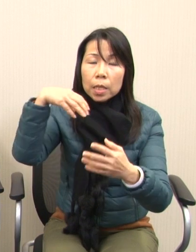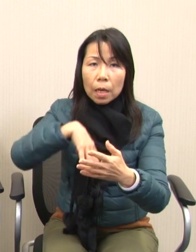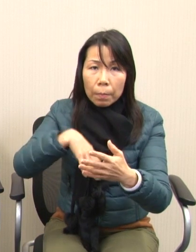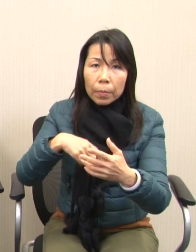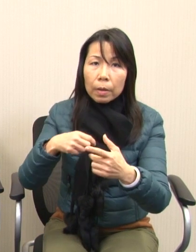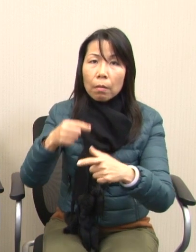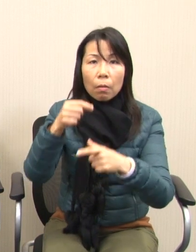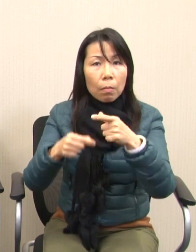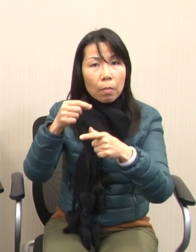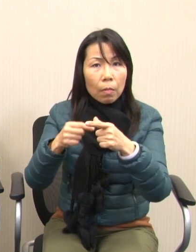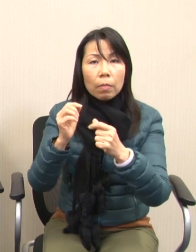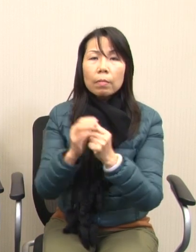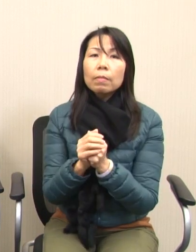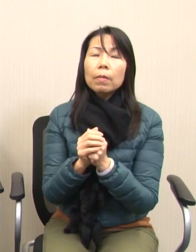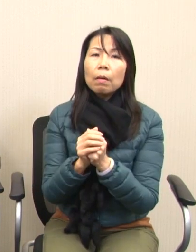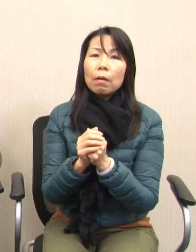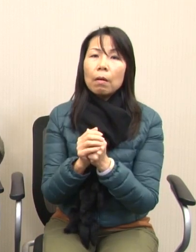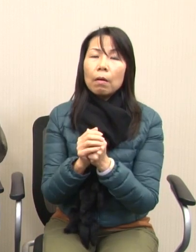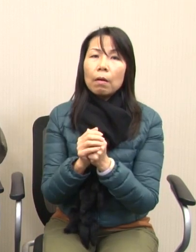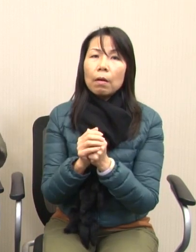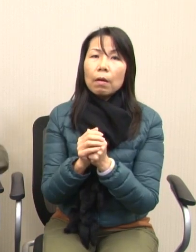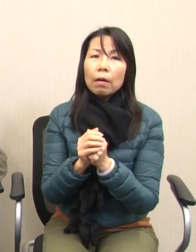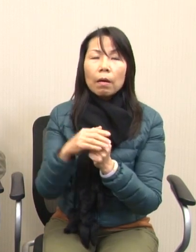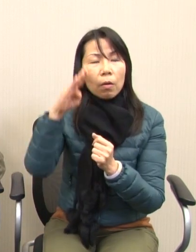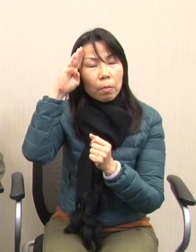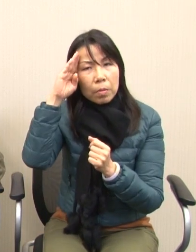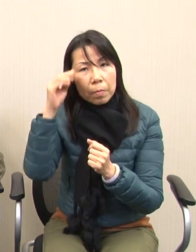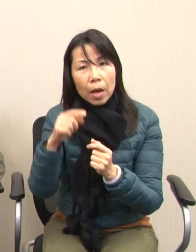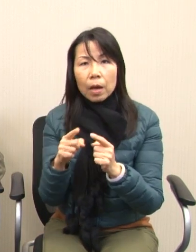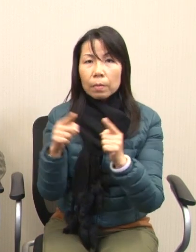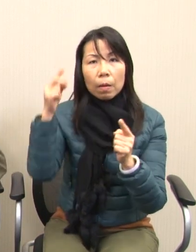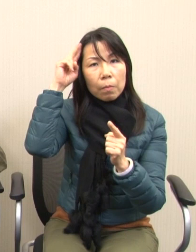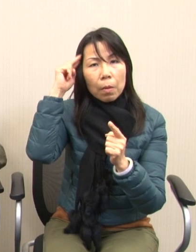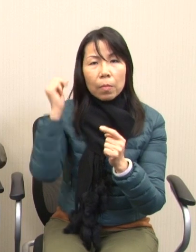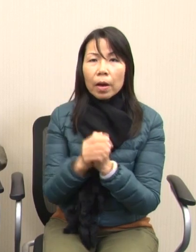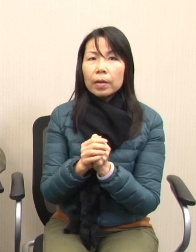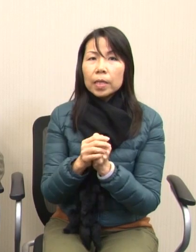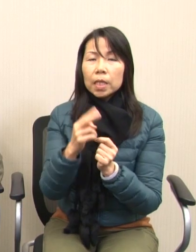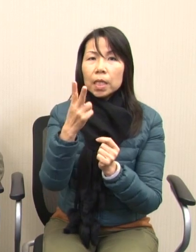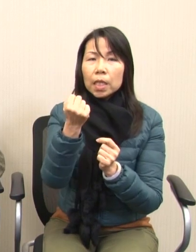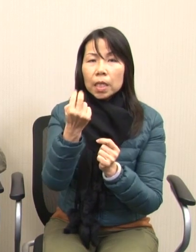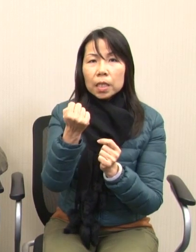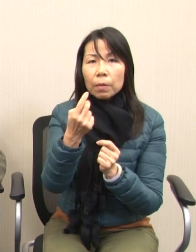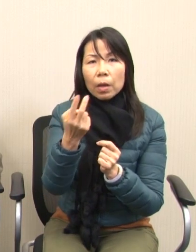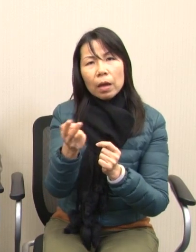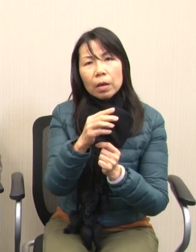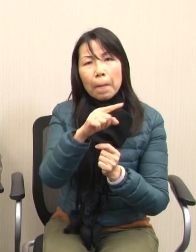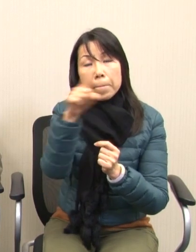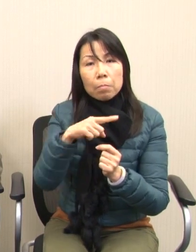嗯， 係啊，即係話你同我講，哦，唔好意思啊，陳茂，廿幾萬票選我出